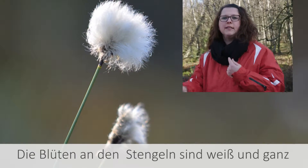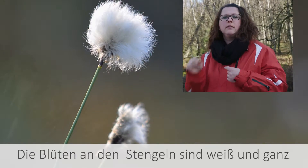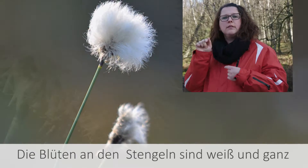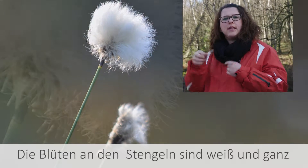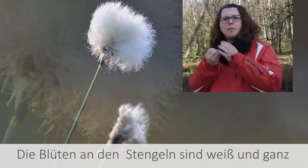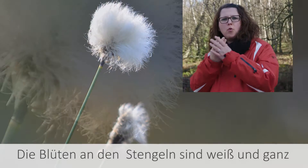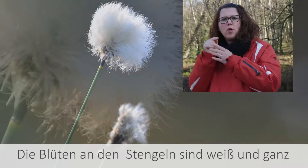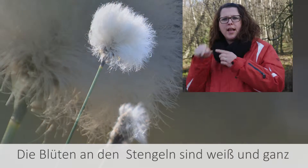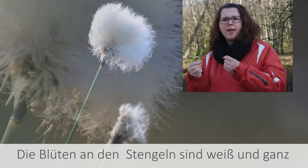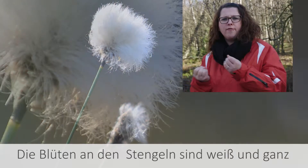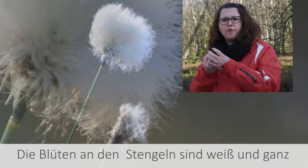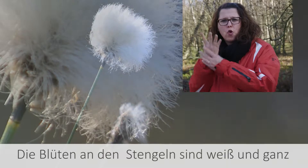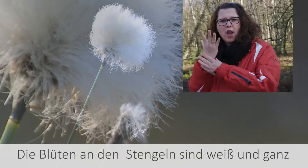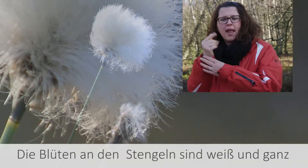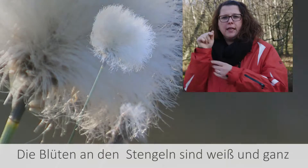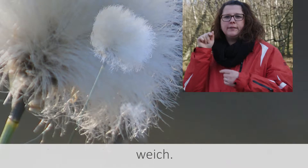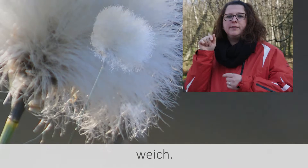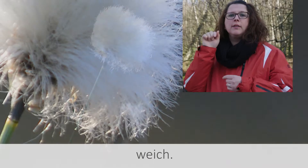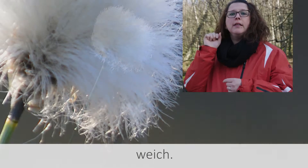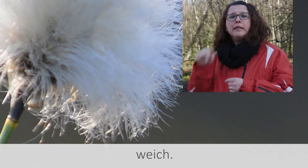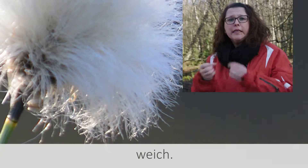Die Blüten an den Stängeln sind weiß und ganz weich.